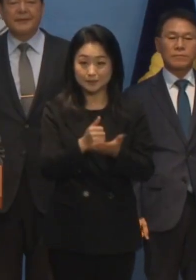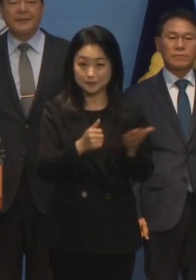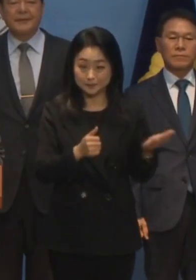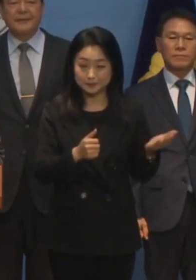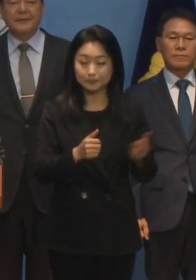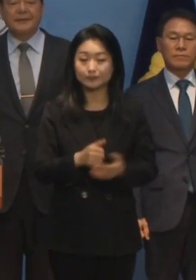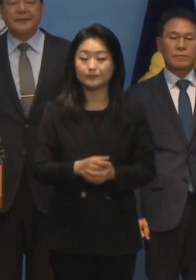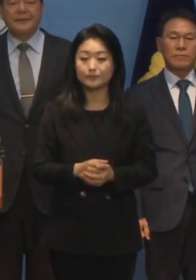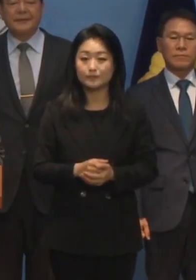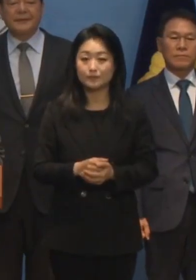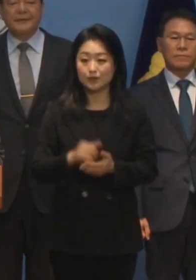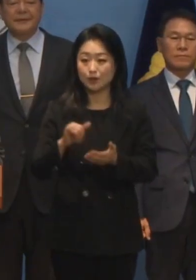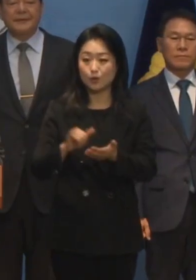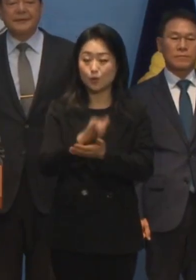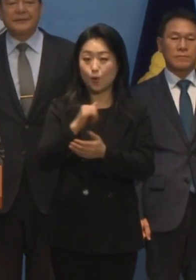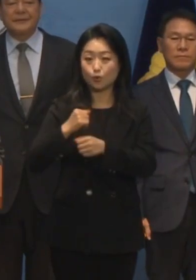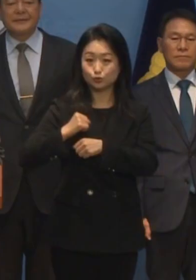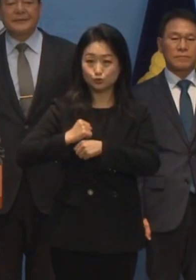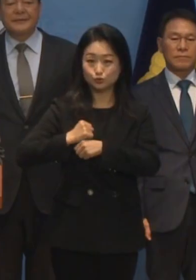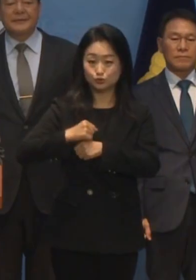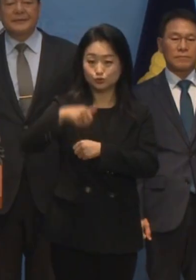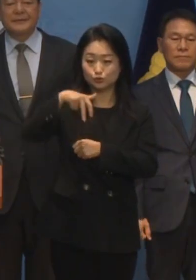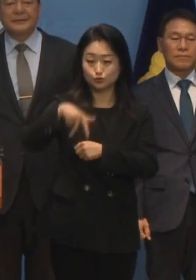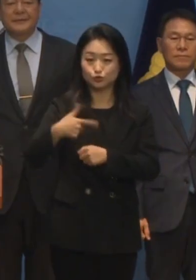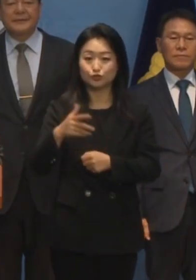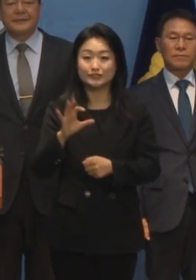예비역 공군준장님 와주셨습니다.